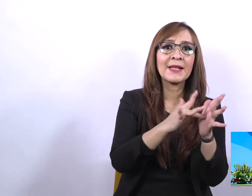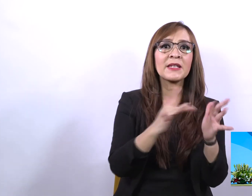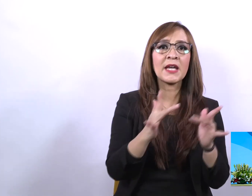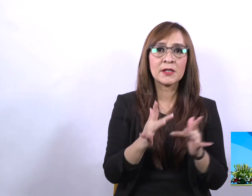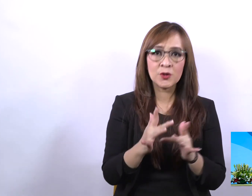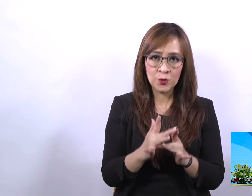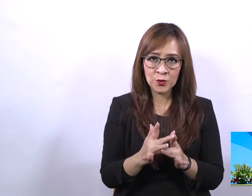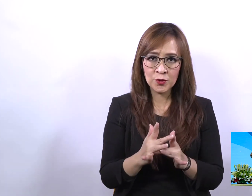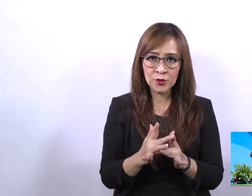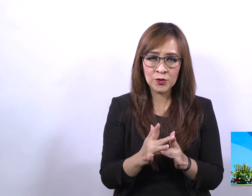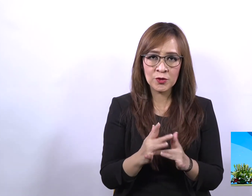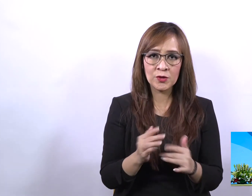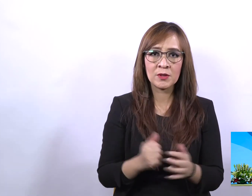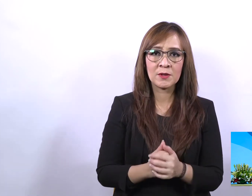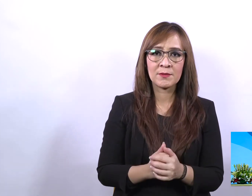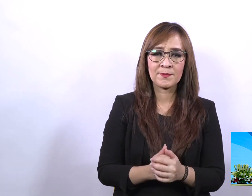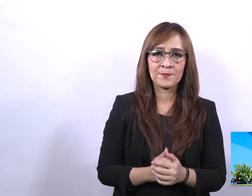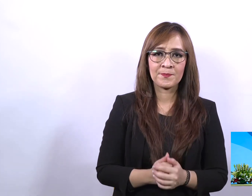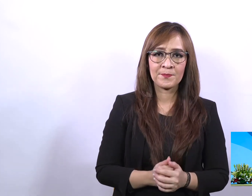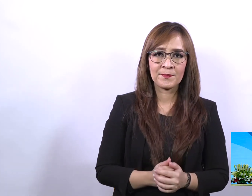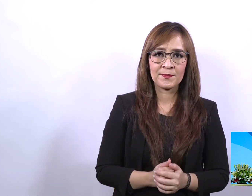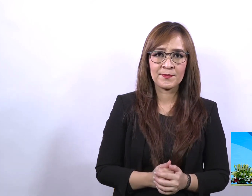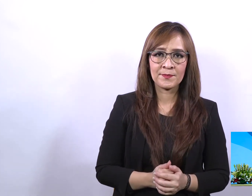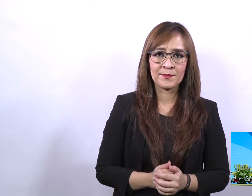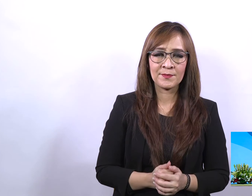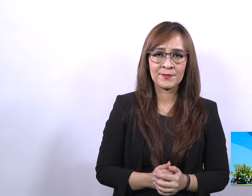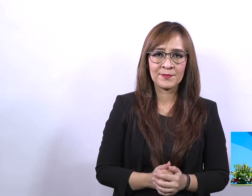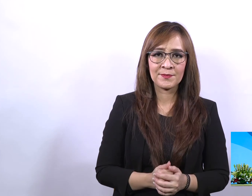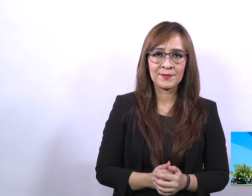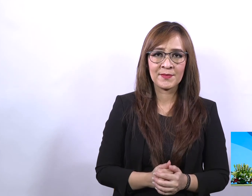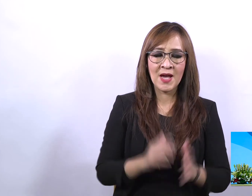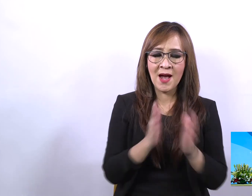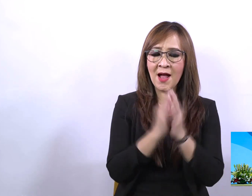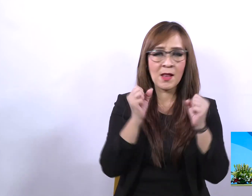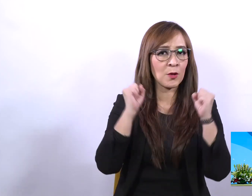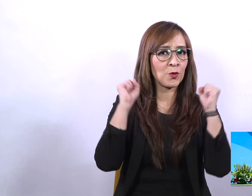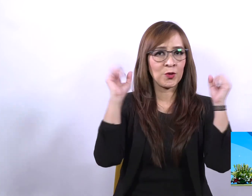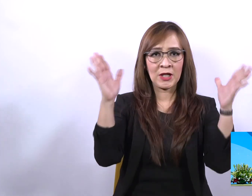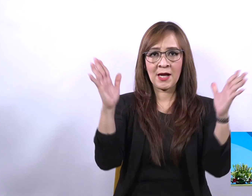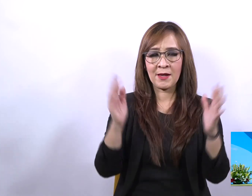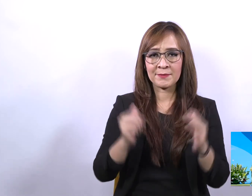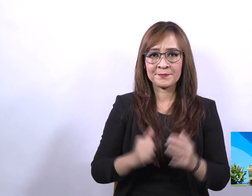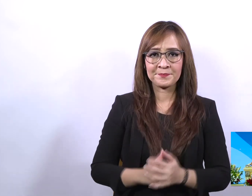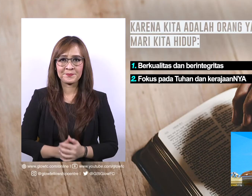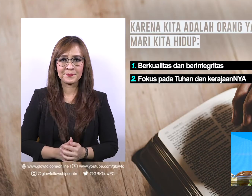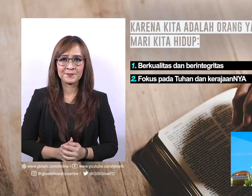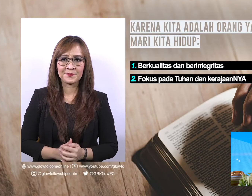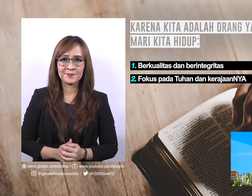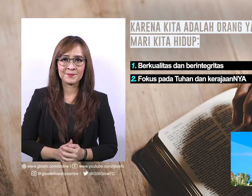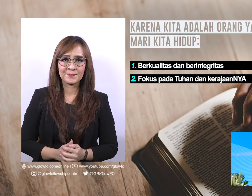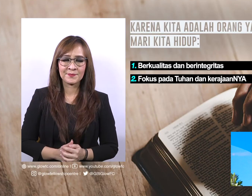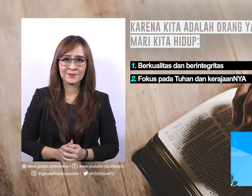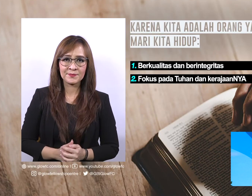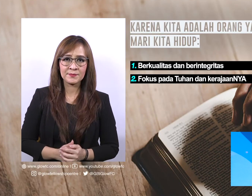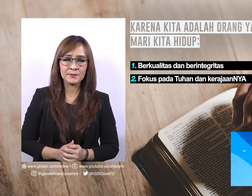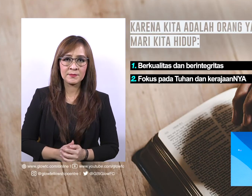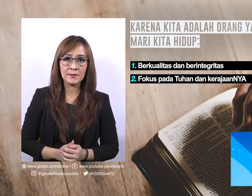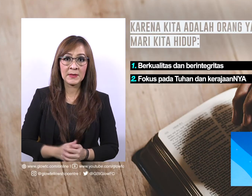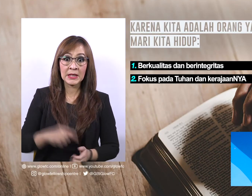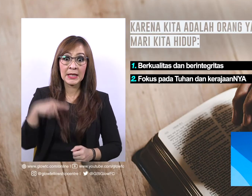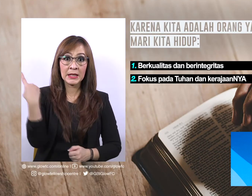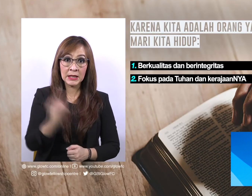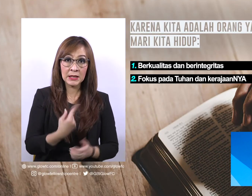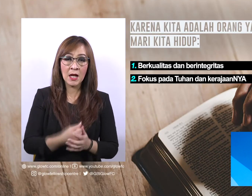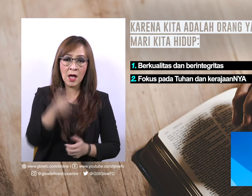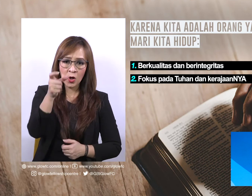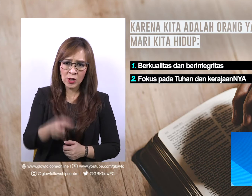metropulsa terobosan yang luar biasa saja katakan Amin uh Haleluya selanjutnya Hai kalau